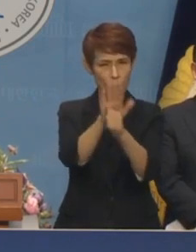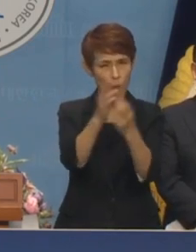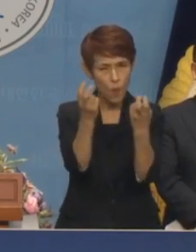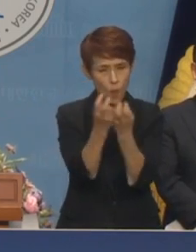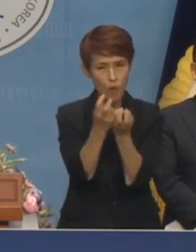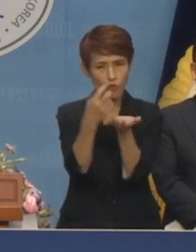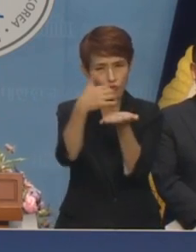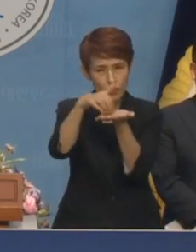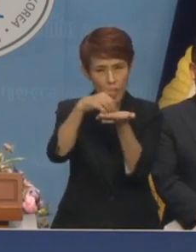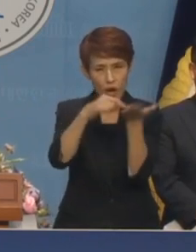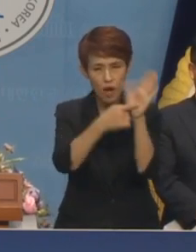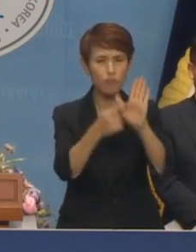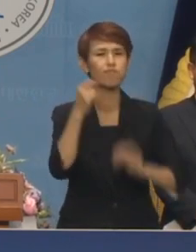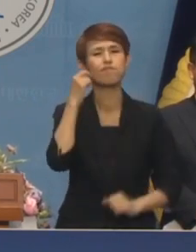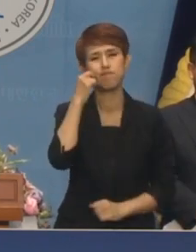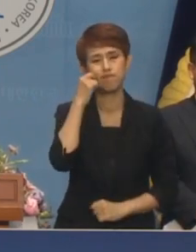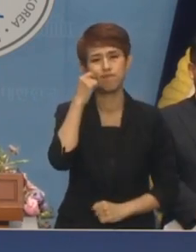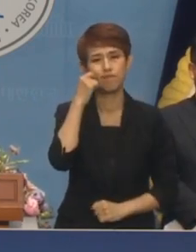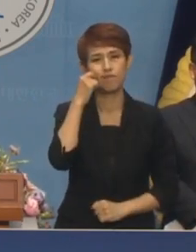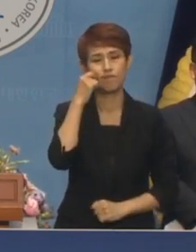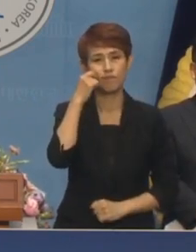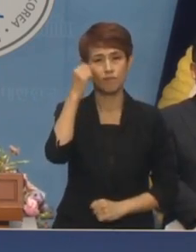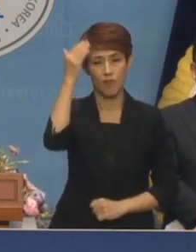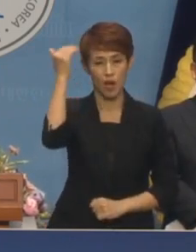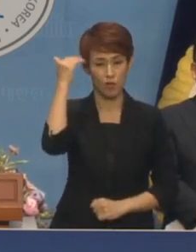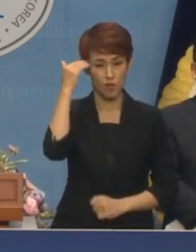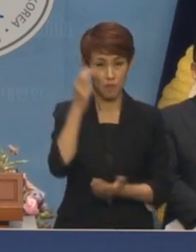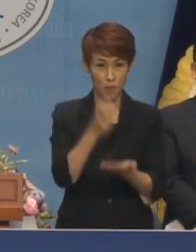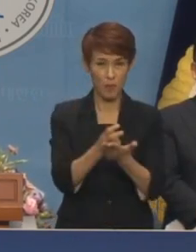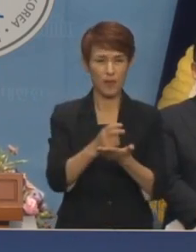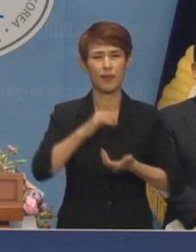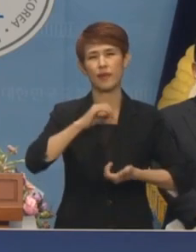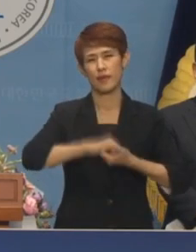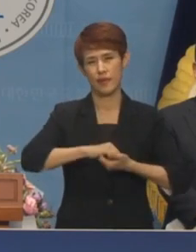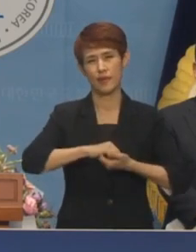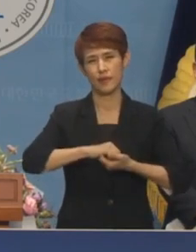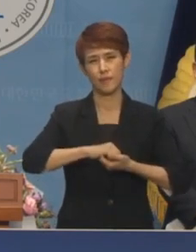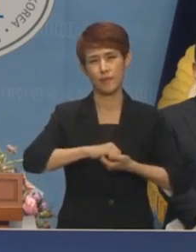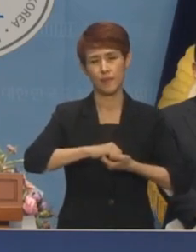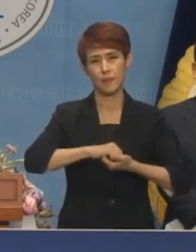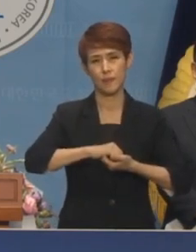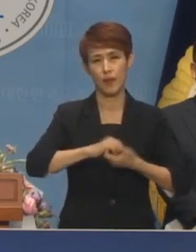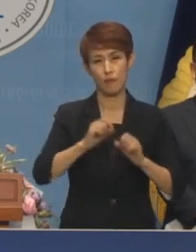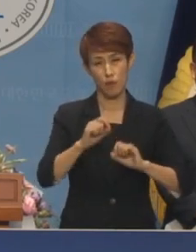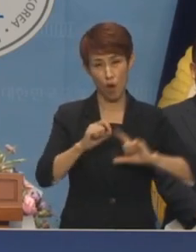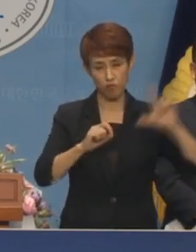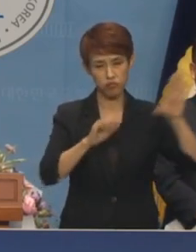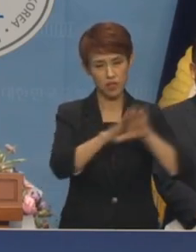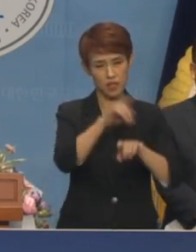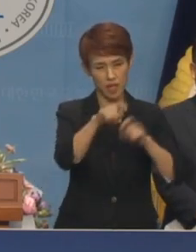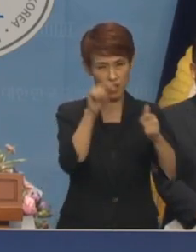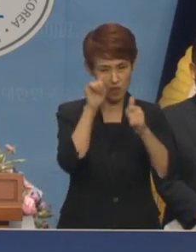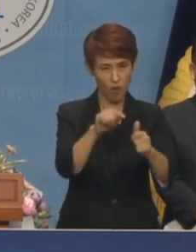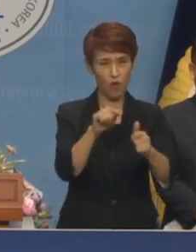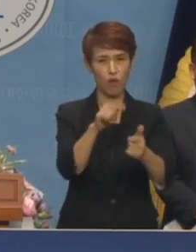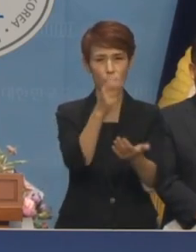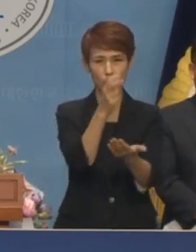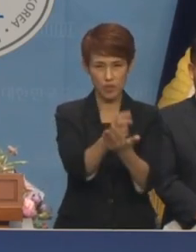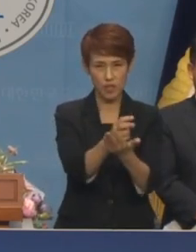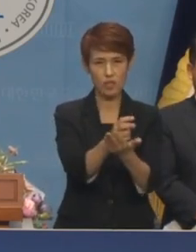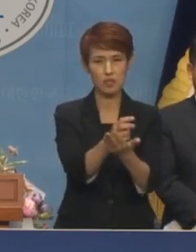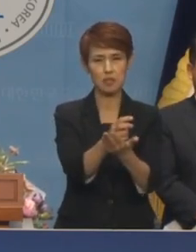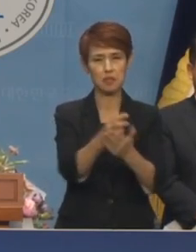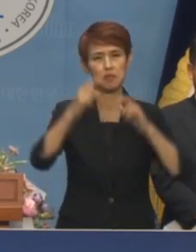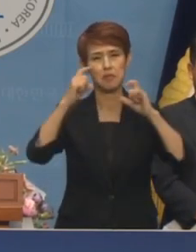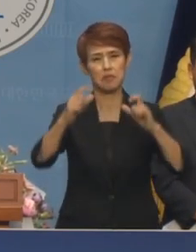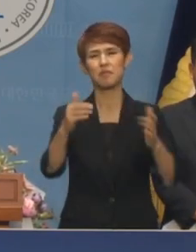수치로 반영하지는 못했습니다. 그게 우리나라 법의 한계라고들 얘기하고 대부분 시행령과 시행규칙